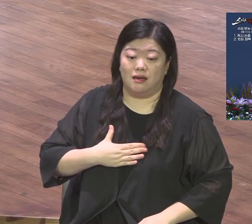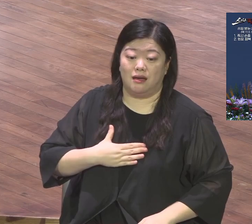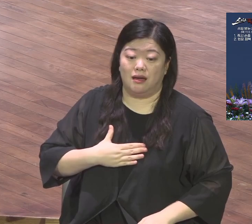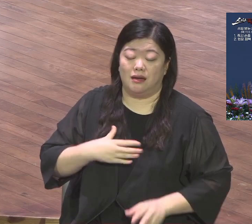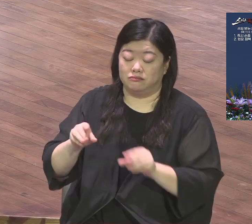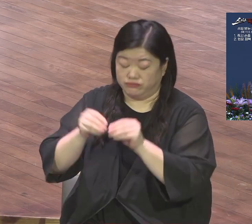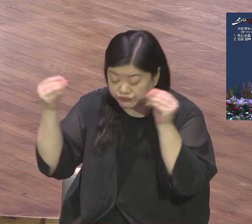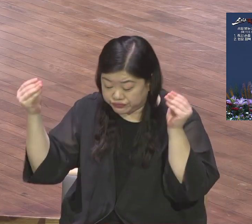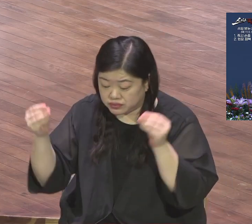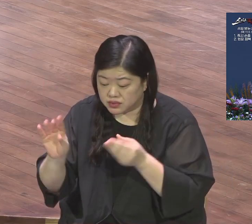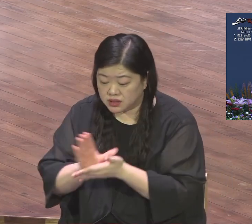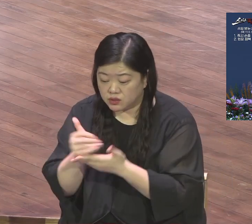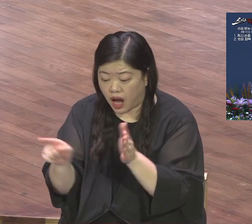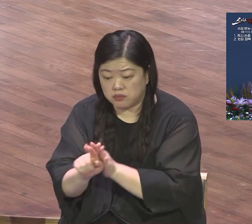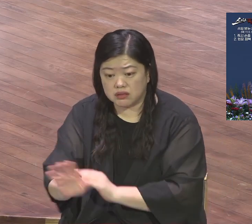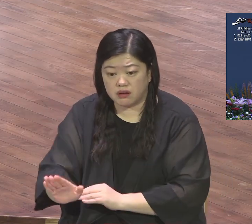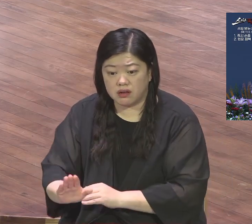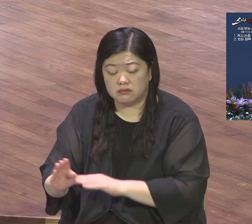절대로 소용하지 않습니다.